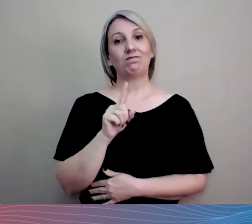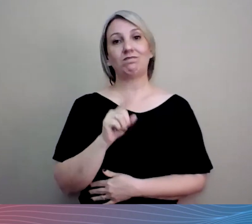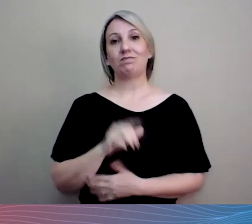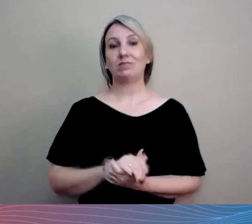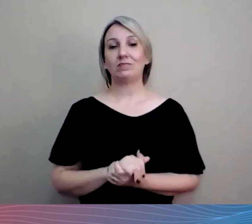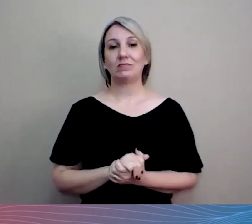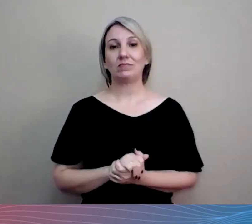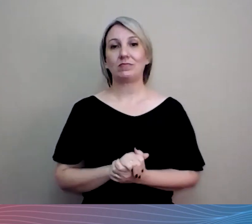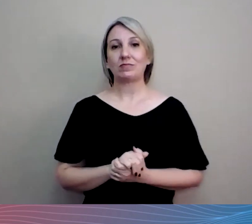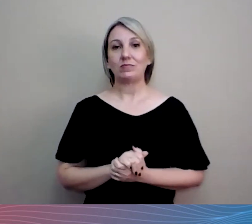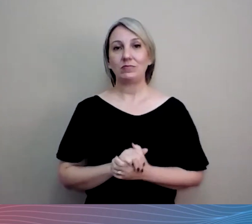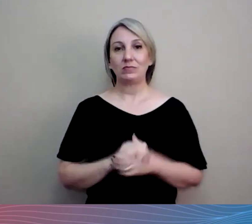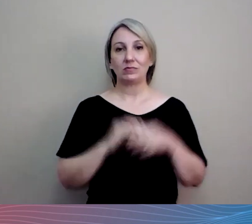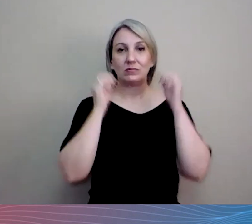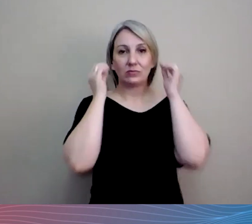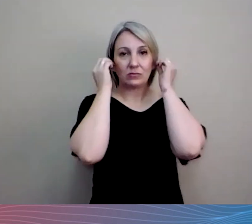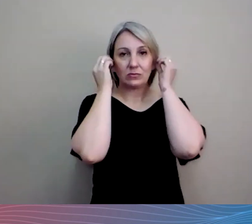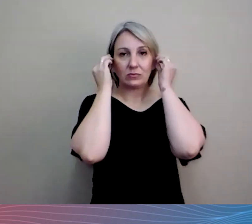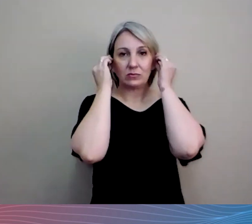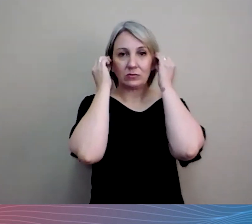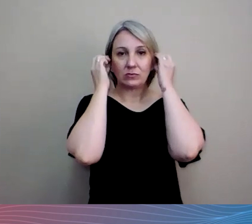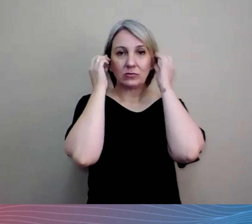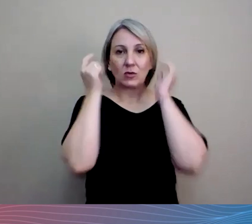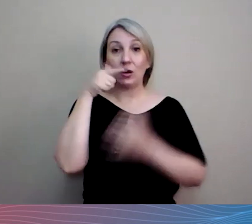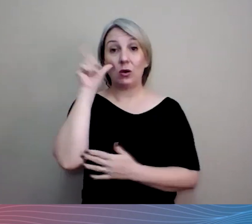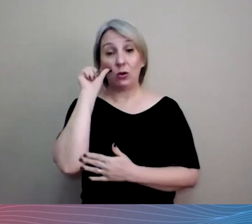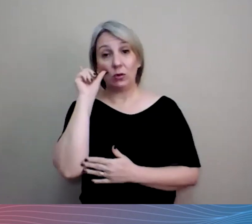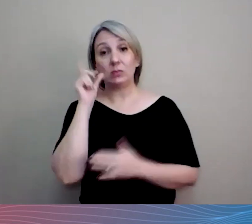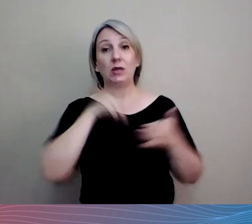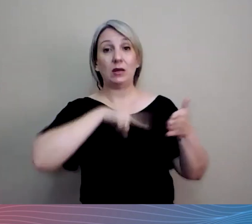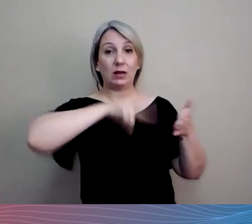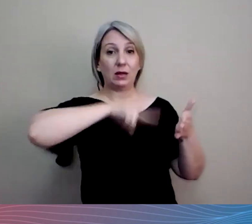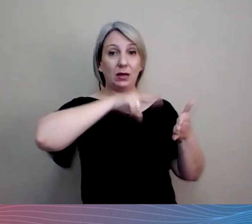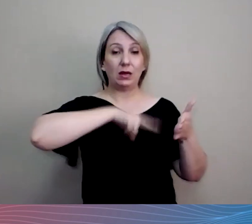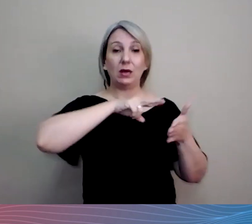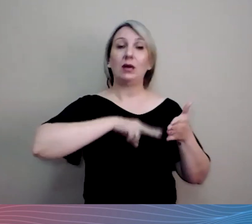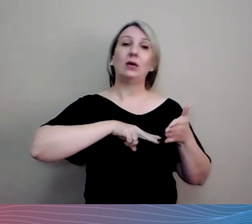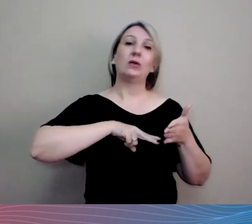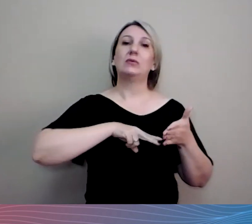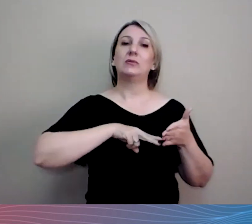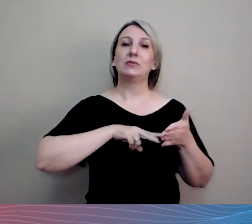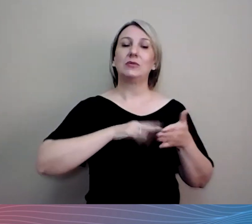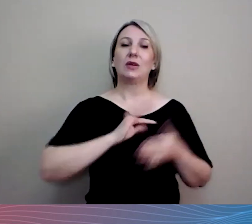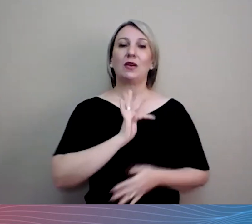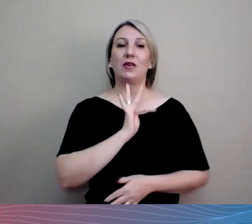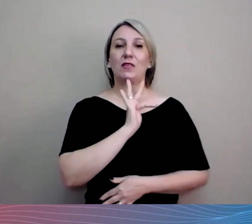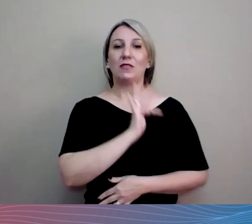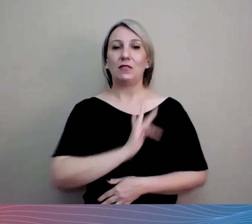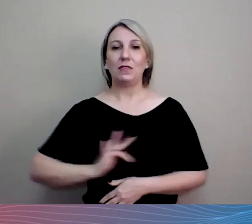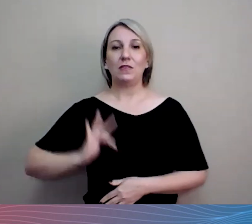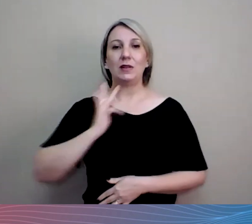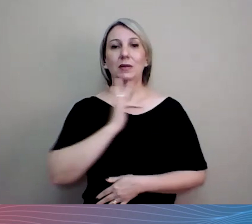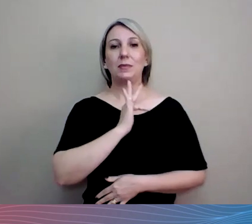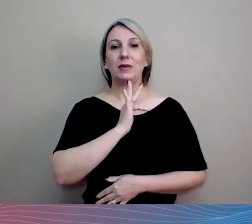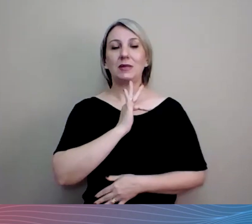que nós lemos ontem de Filipenses capítulo 2, versículo 3, é considerar os outros superiores a